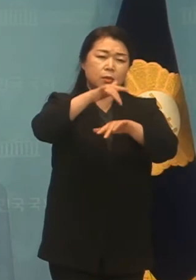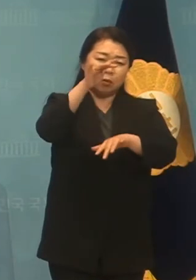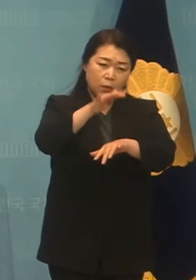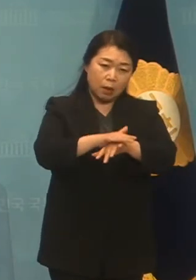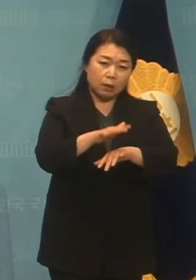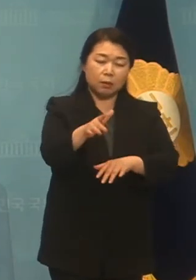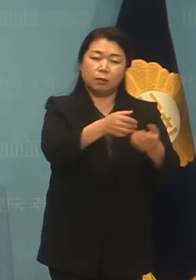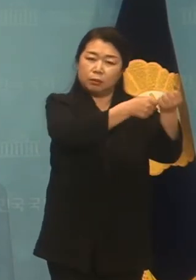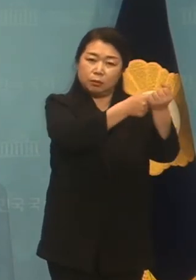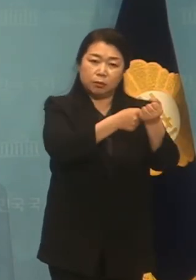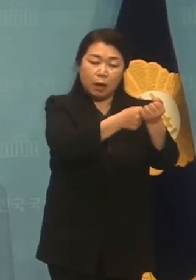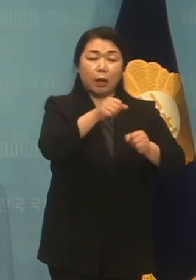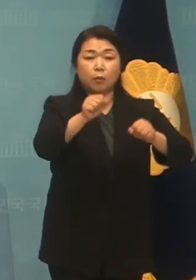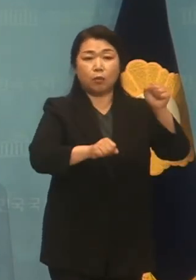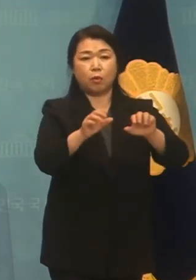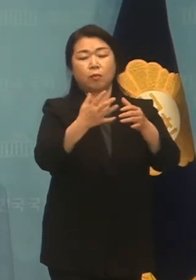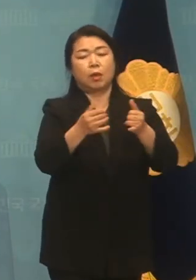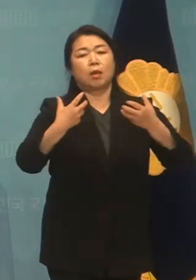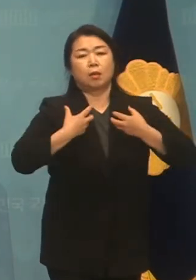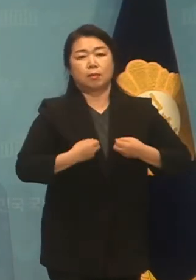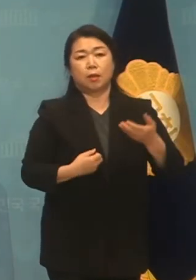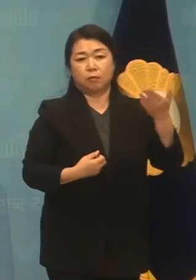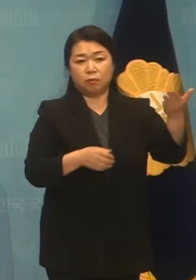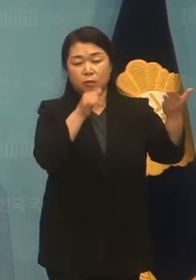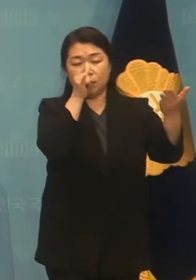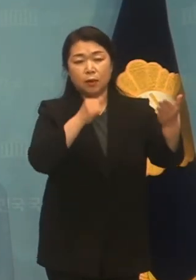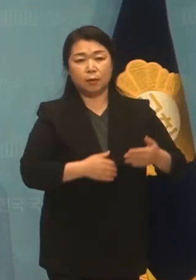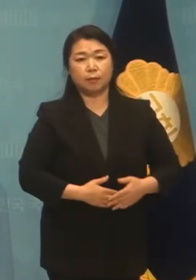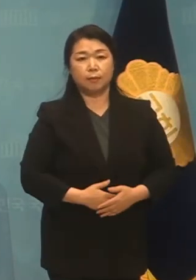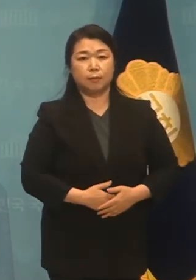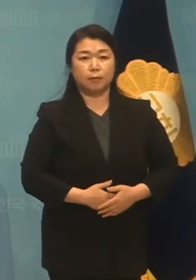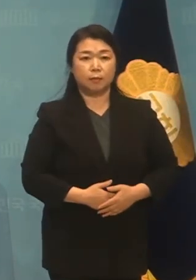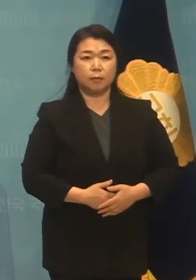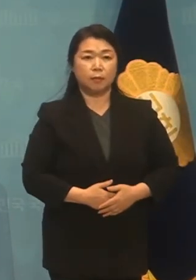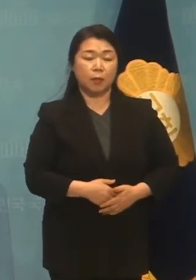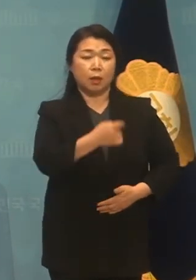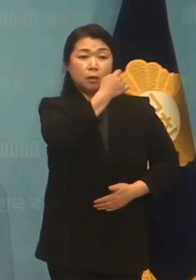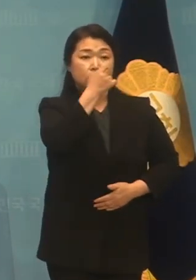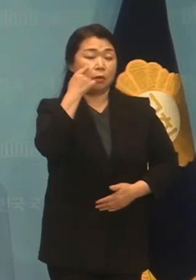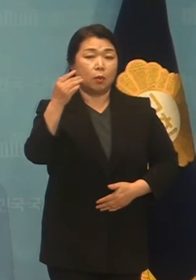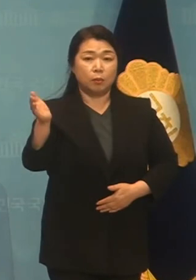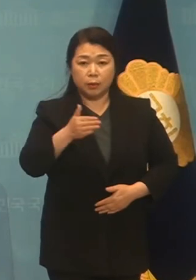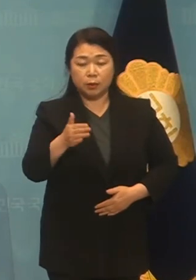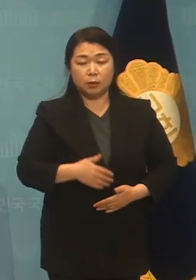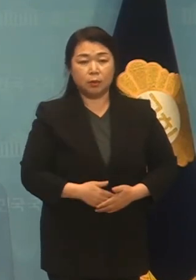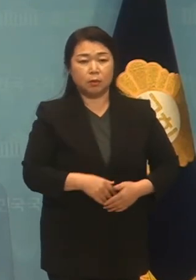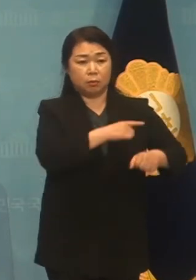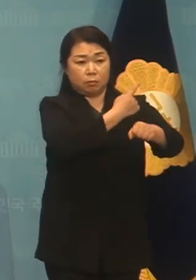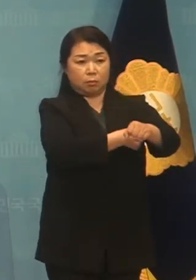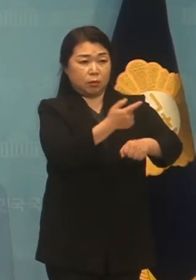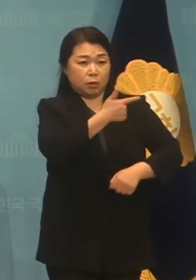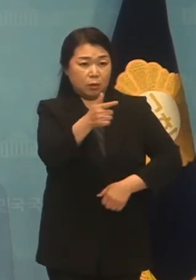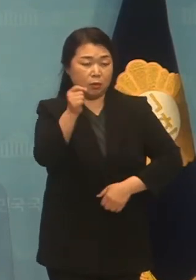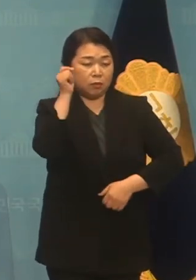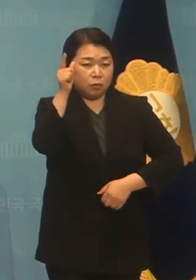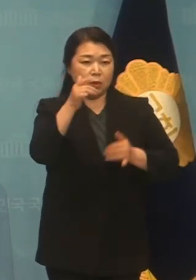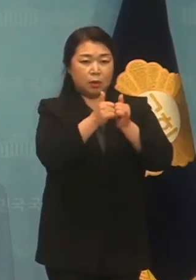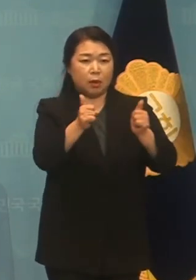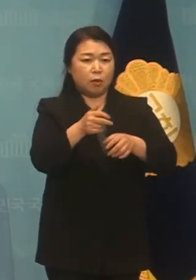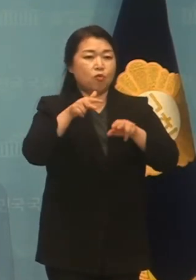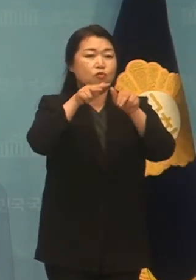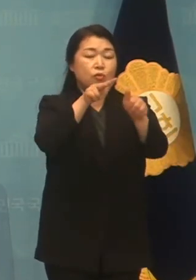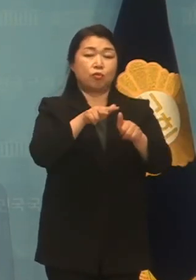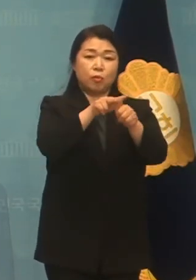습관적 발목 잡기로 국민을 실망시키고 있습니다. 근거도 없이 유능한 후보자의 발목을